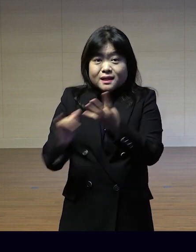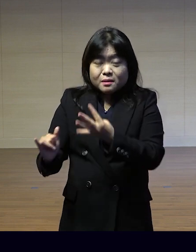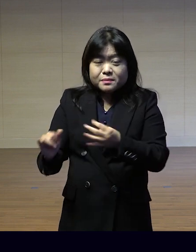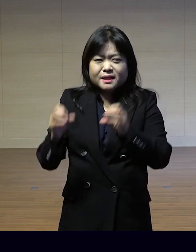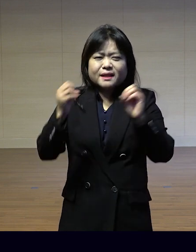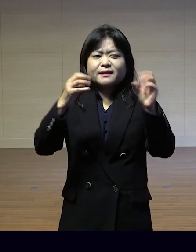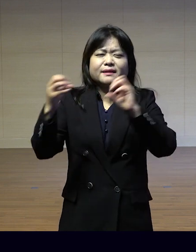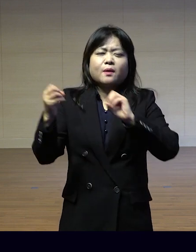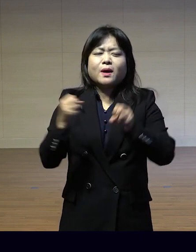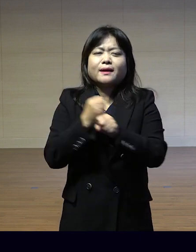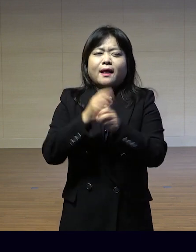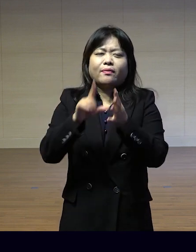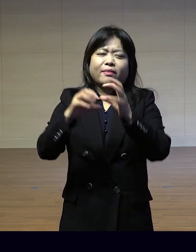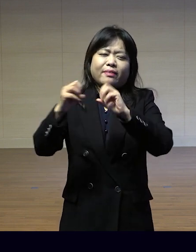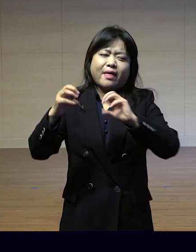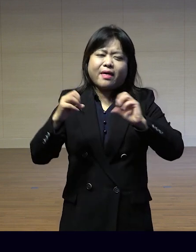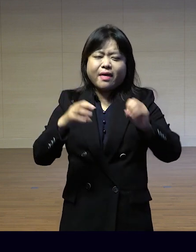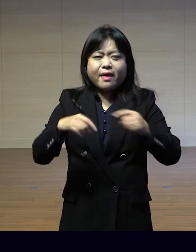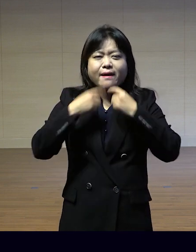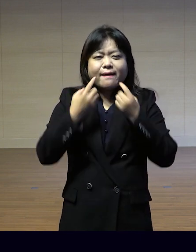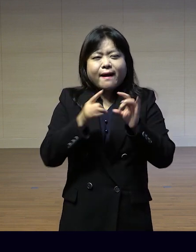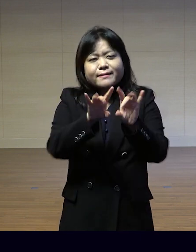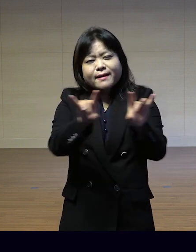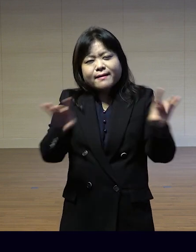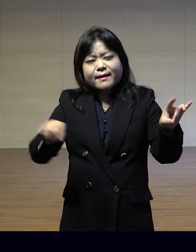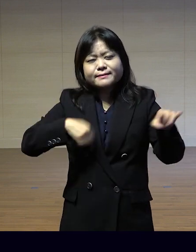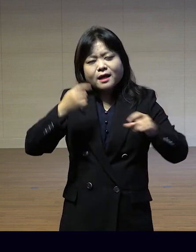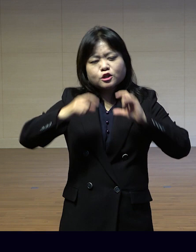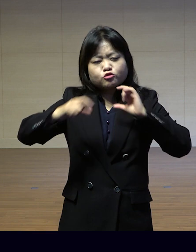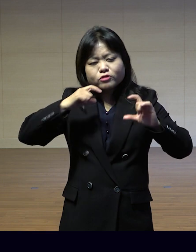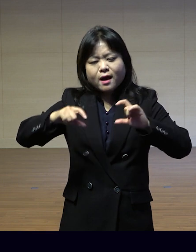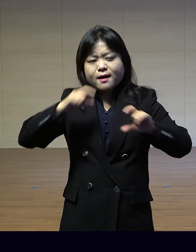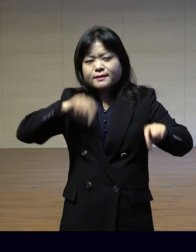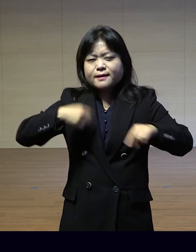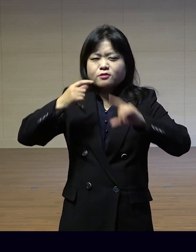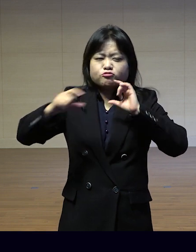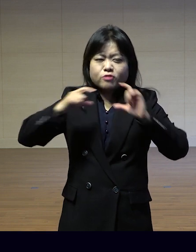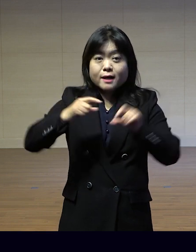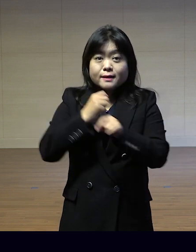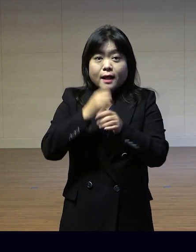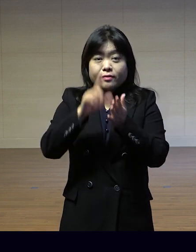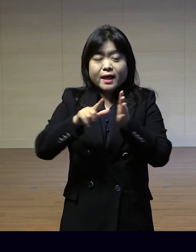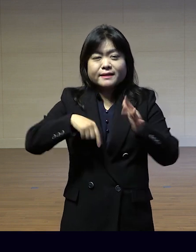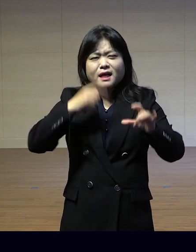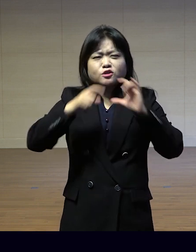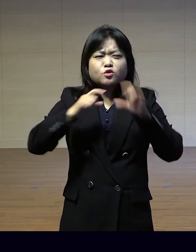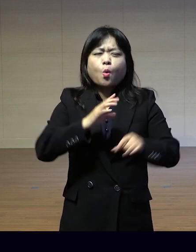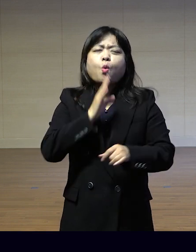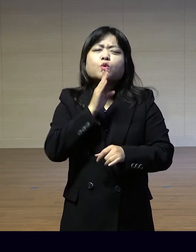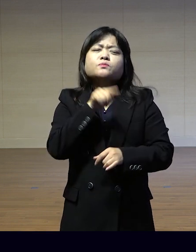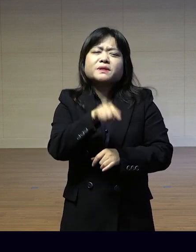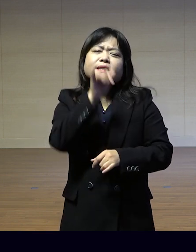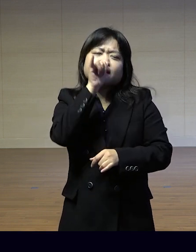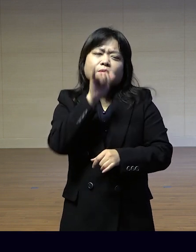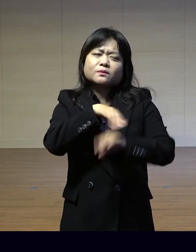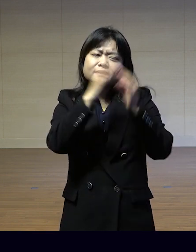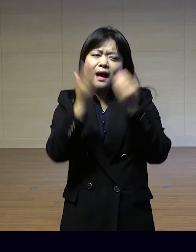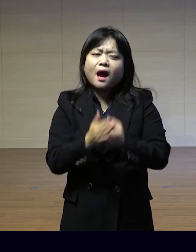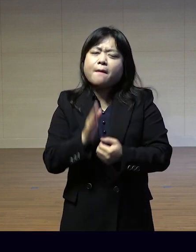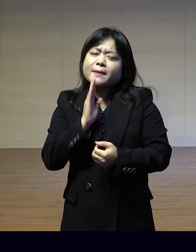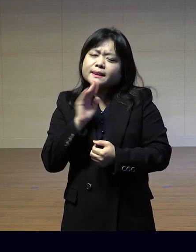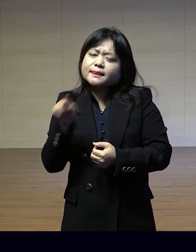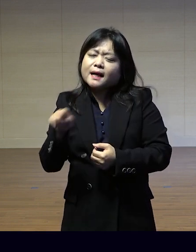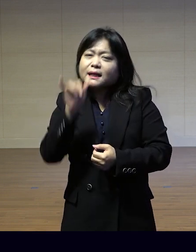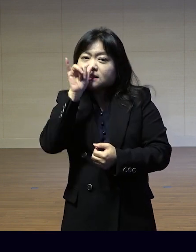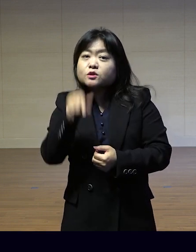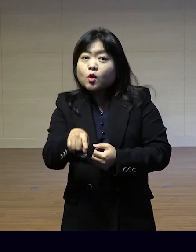때 우리 각자가 자기 주장을 할 때 그 주장에는 옳음이 있다는 얘기예요. 옳음이